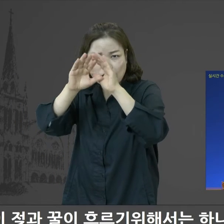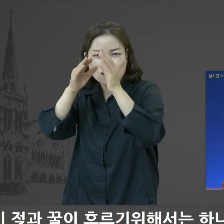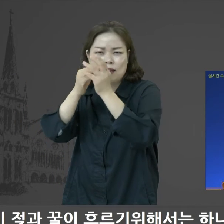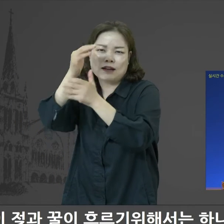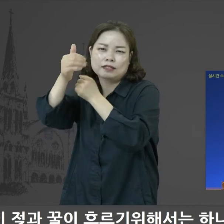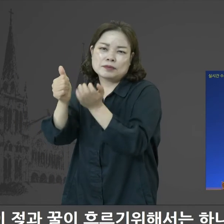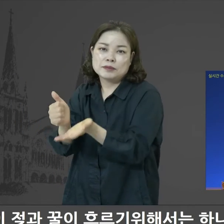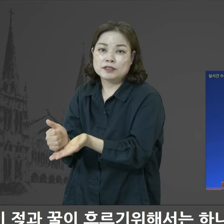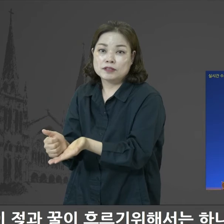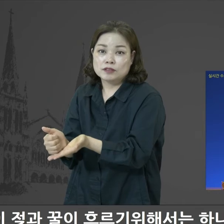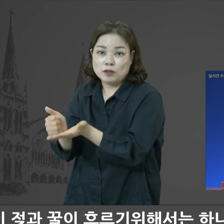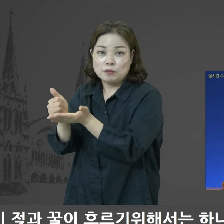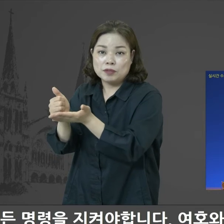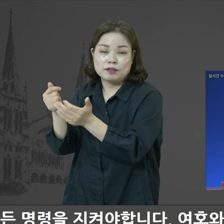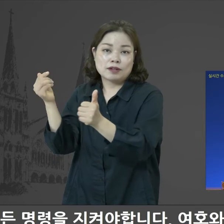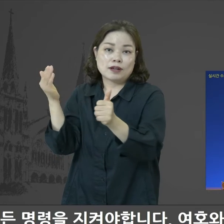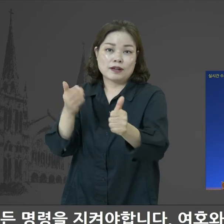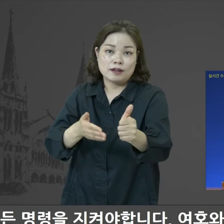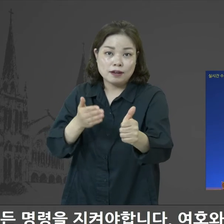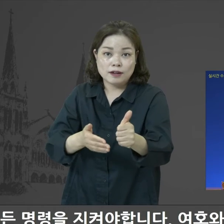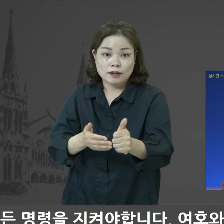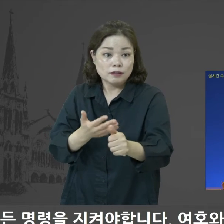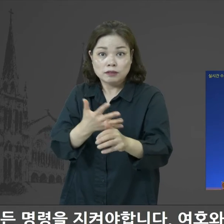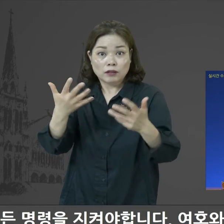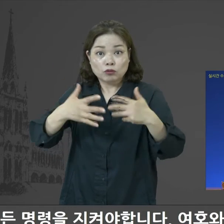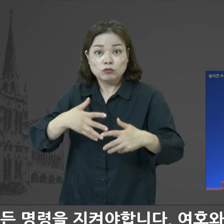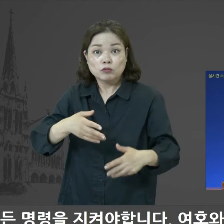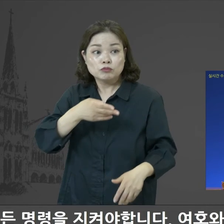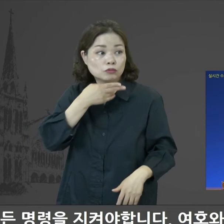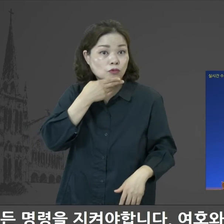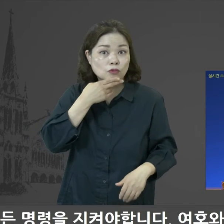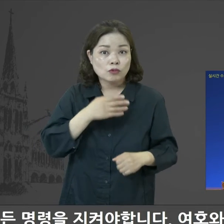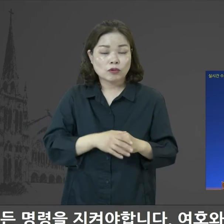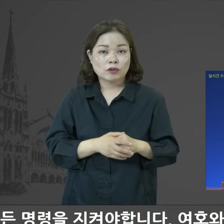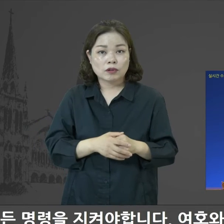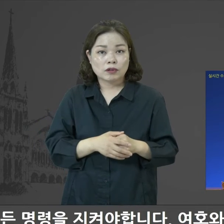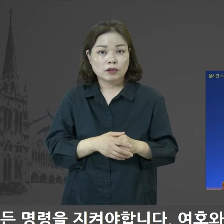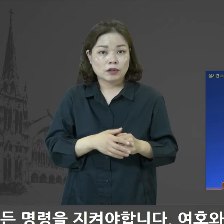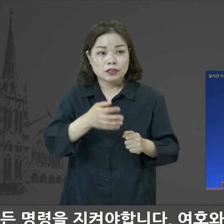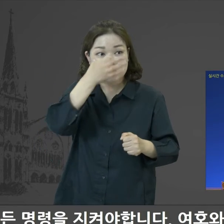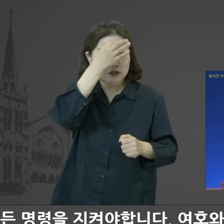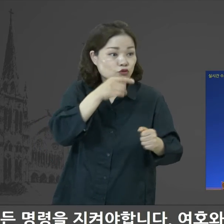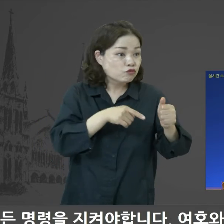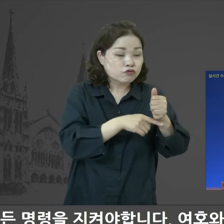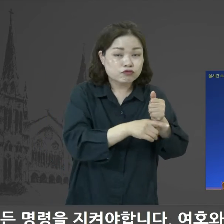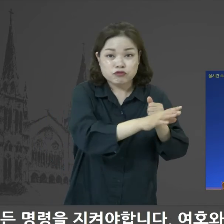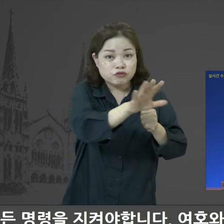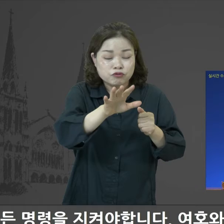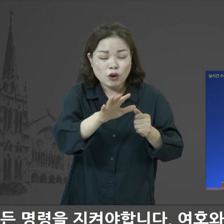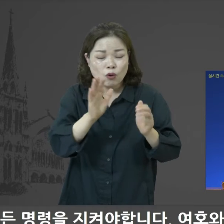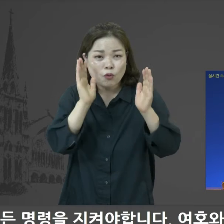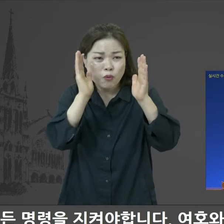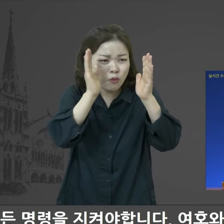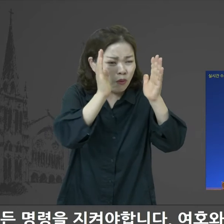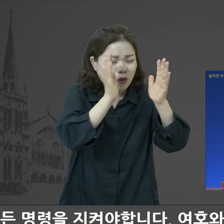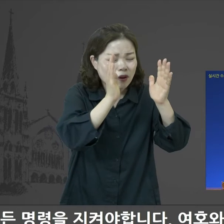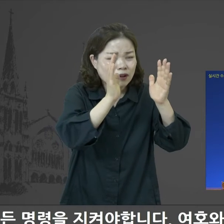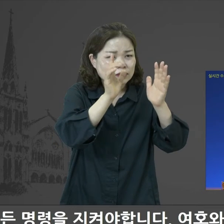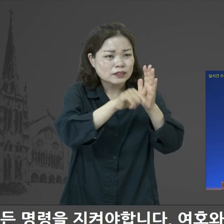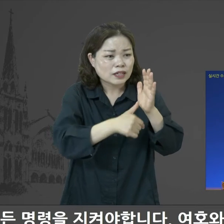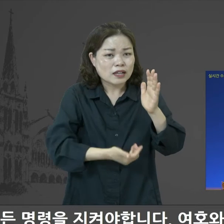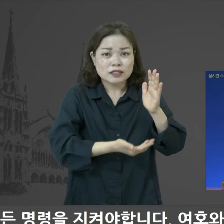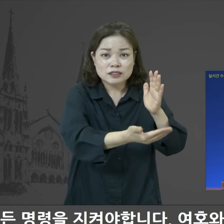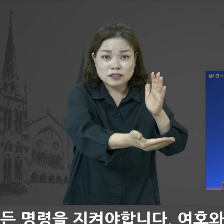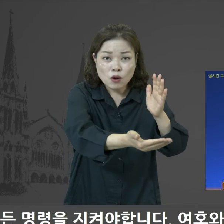섬기라고 합니다. 다른 조건이 아닙니다. 기술을 더 발전시켜 더 많이 공부해, 더 많은 시간을 들여, 더